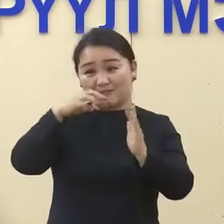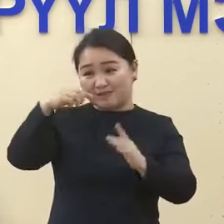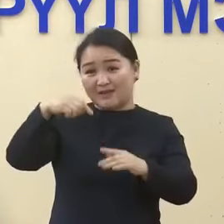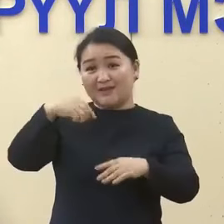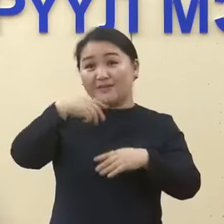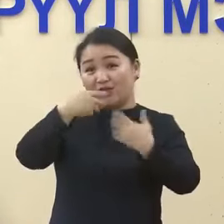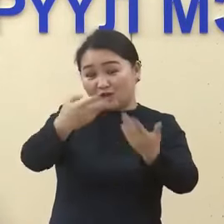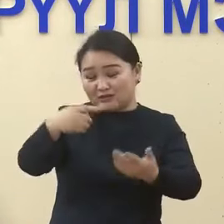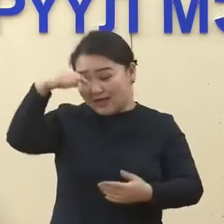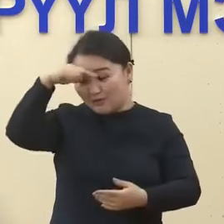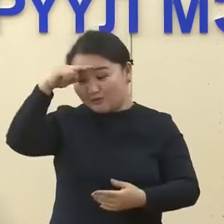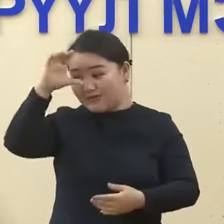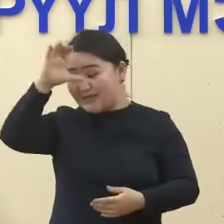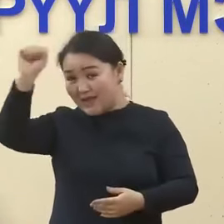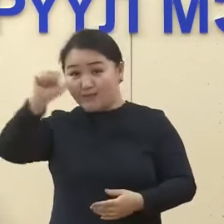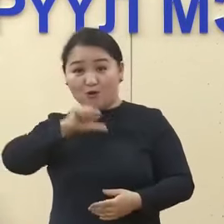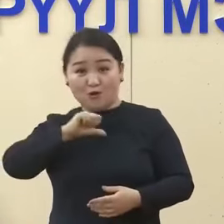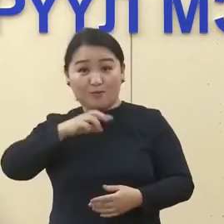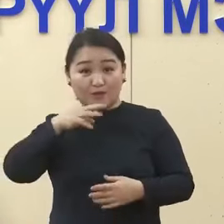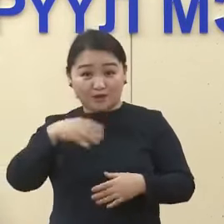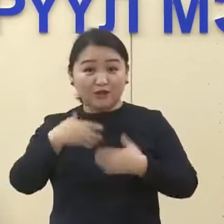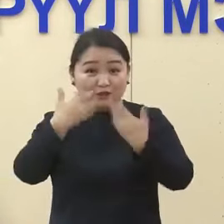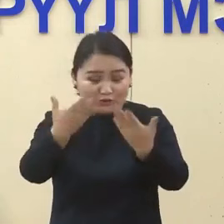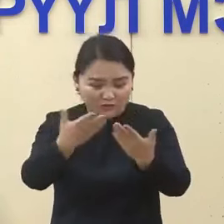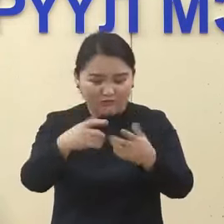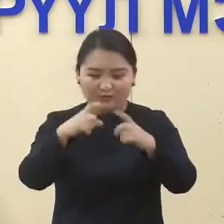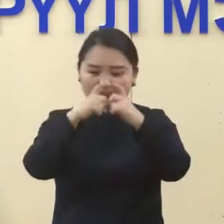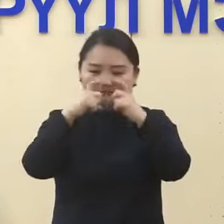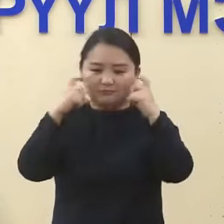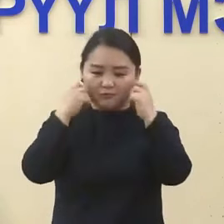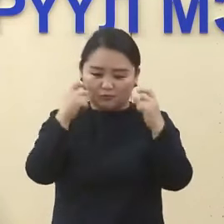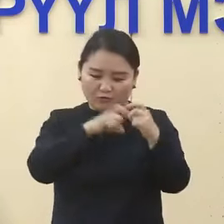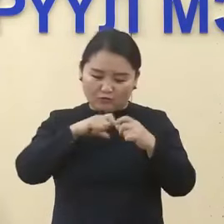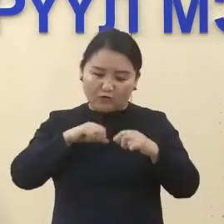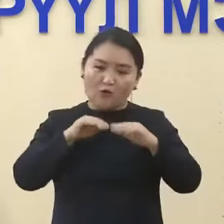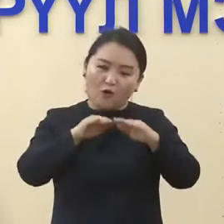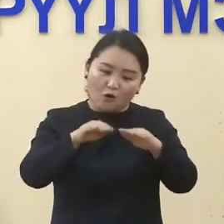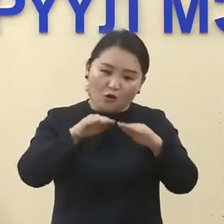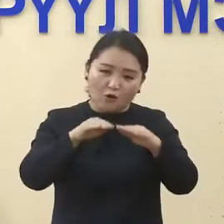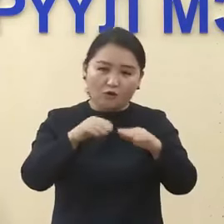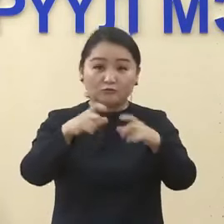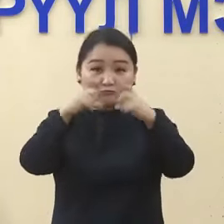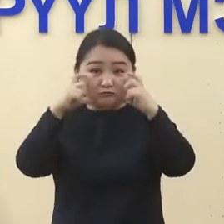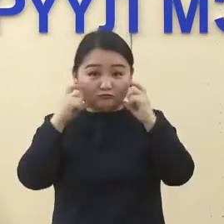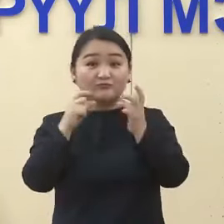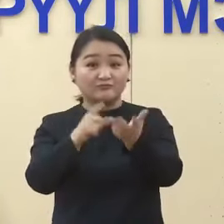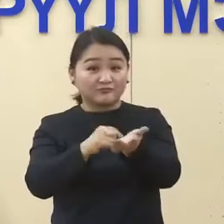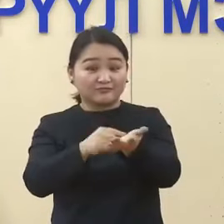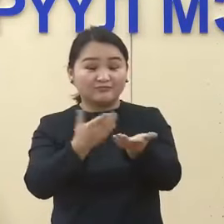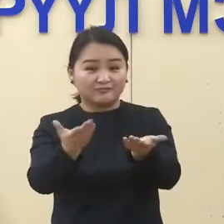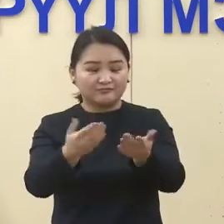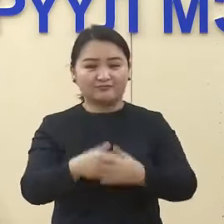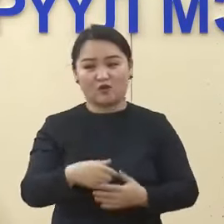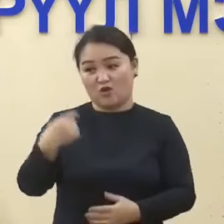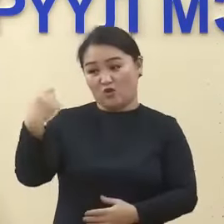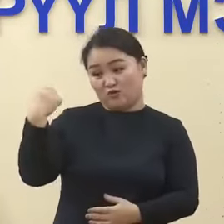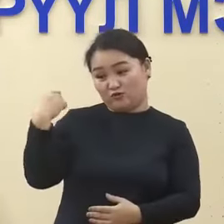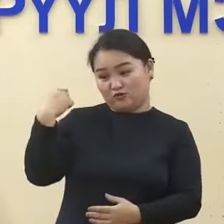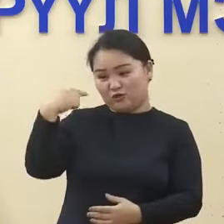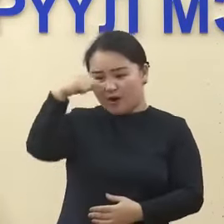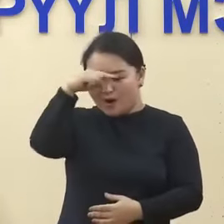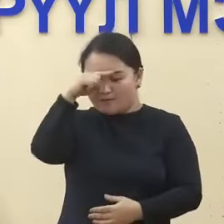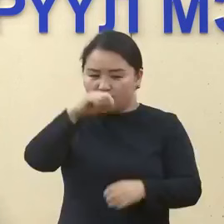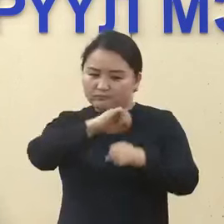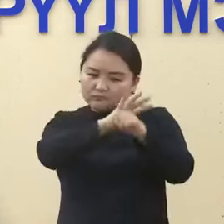одоо дэлхийн улс оронд бол амны хаалтыг ойж хэрэглэх гэдэг олон зөвлөмжүүдийг одоо өгч байна. За, өчигдөр бас эмчлэг чимчтэйгээ ярьж хахад